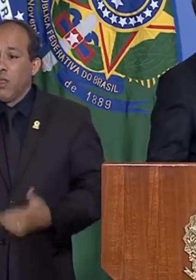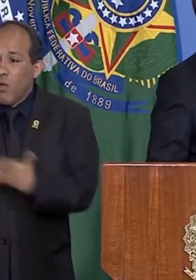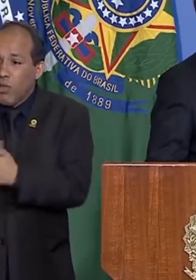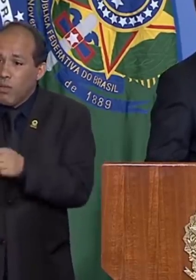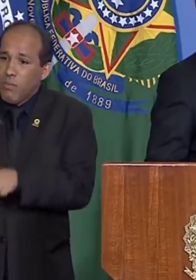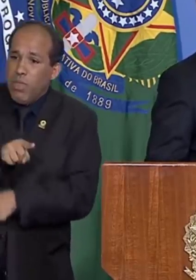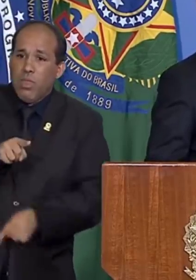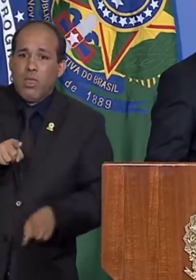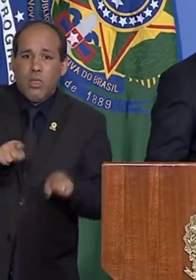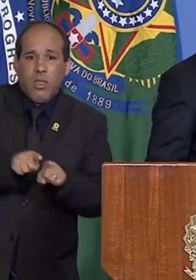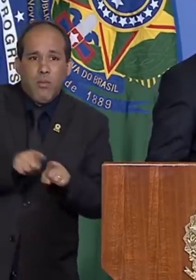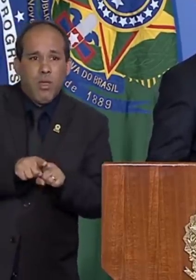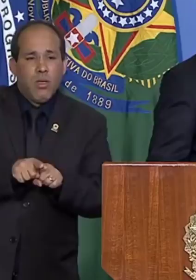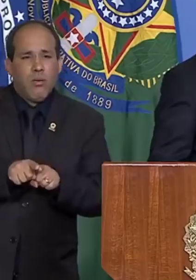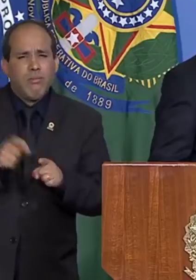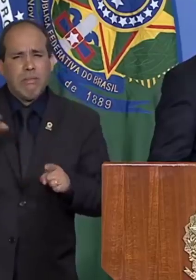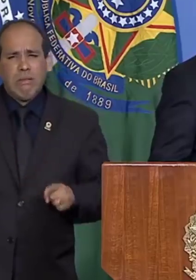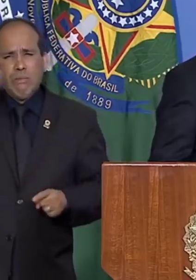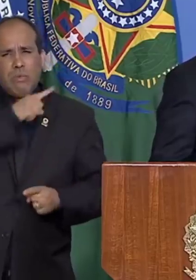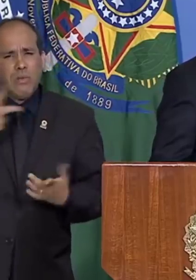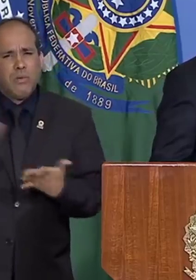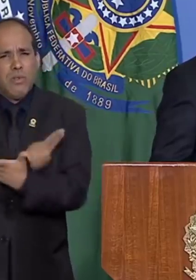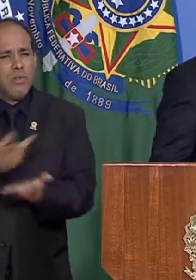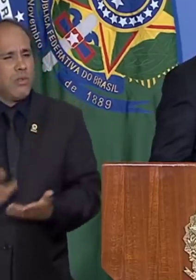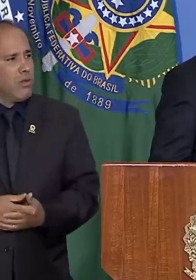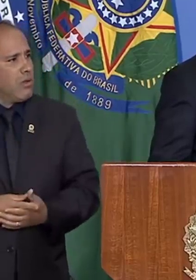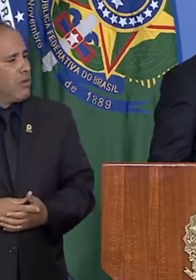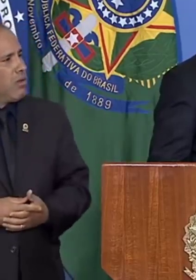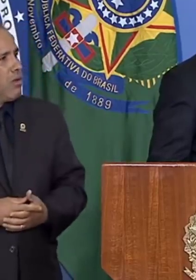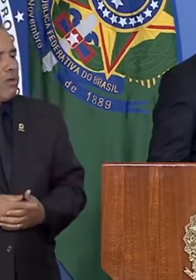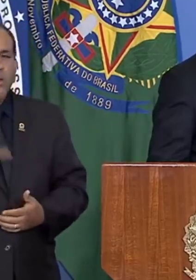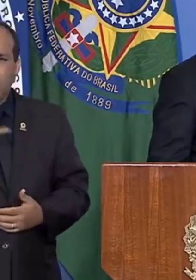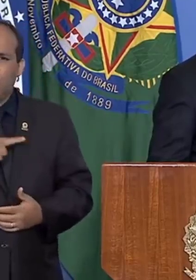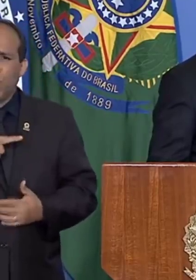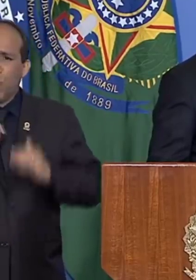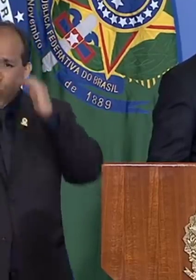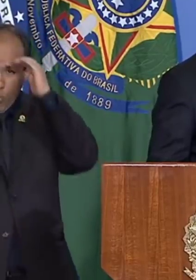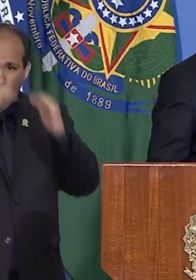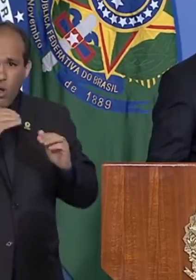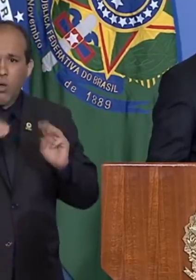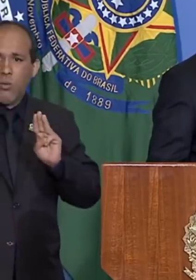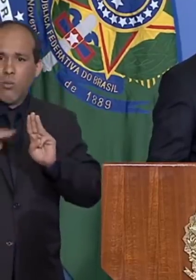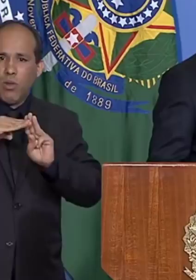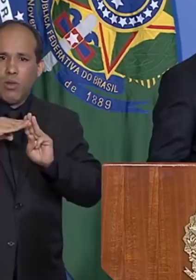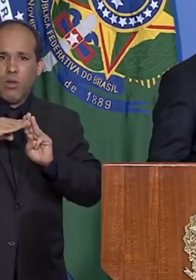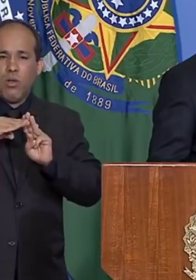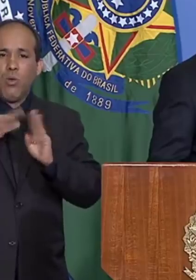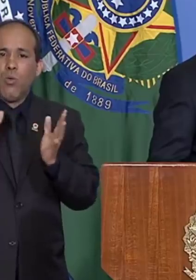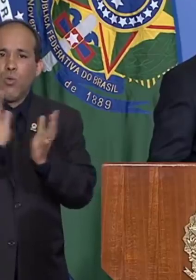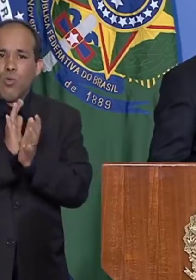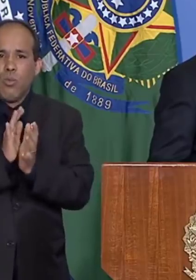aconteceu conosco. É coisa rara, né? Ele honrava os militares e também o das Forças